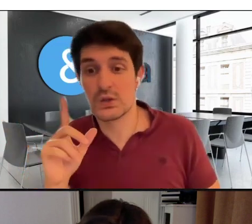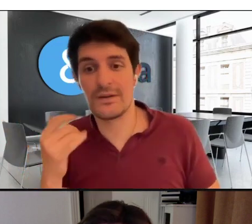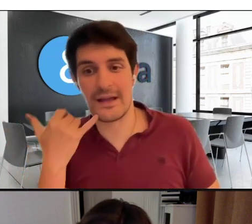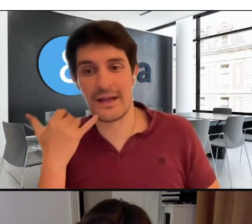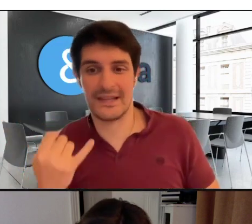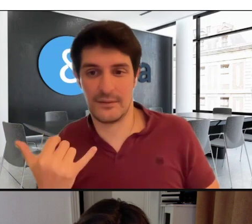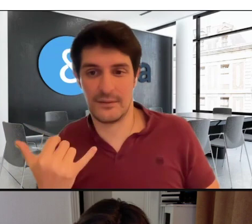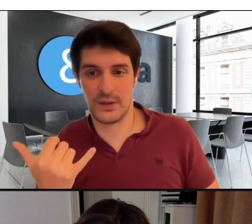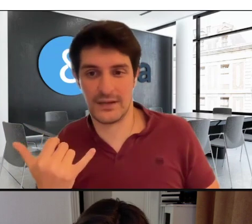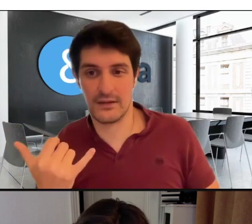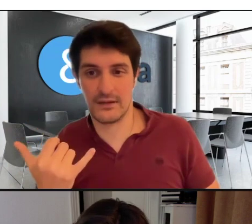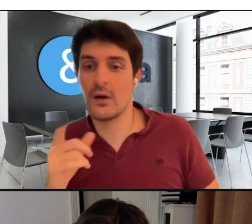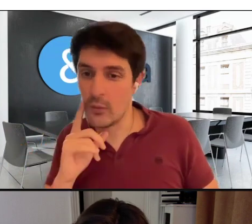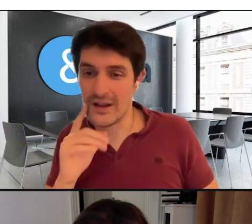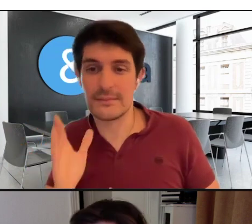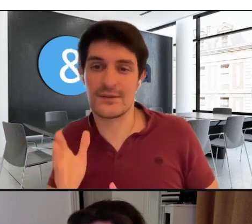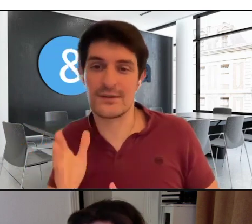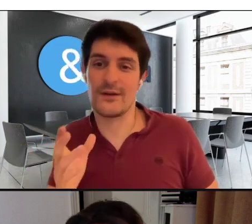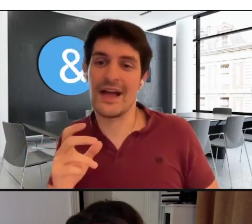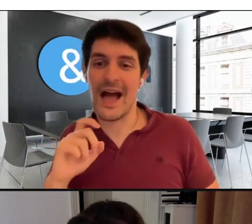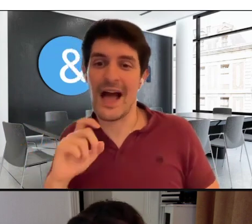appels téléphoniques. Pourquoi? C'est parce que